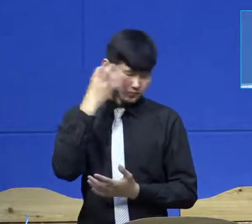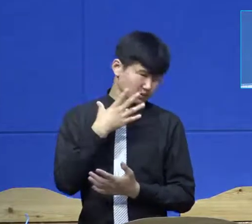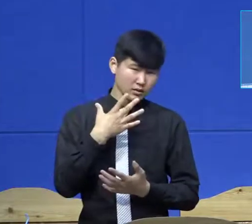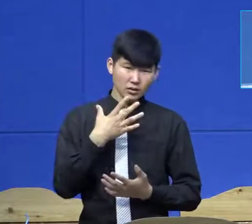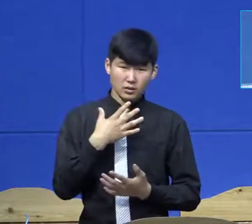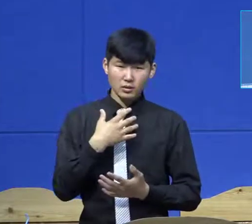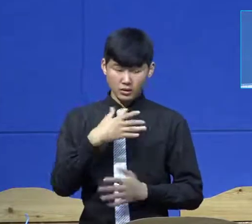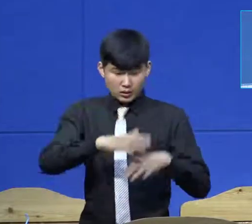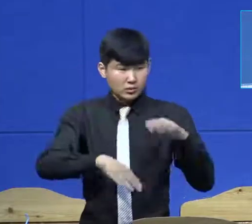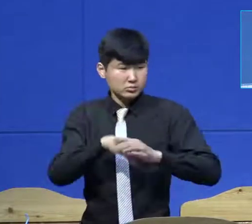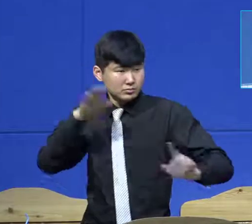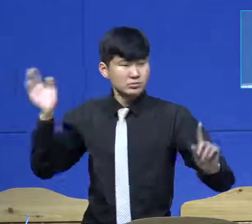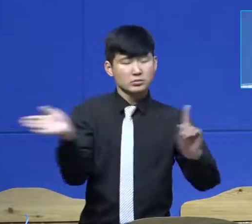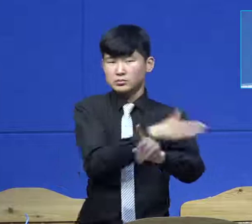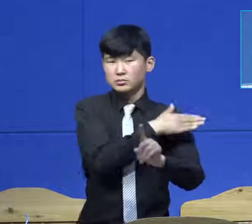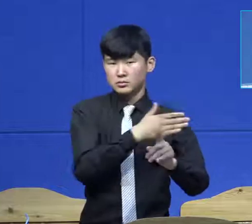гараараа очиж нүрэлэн алгадж